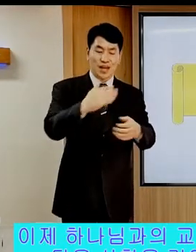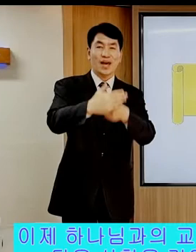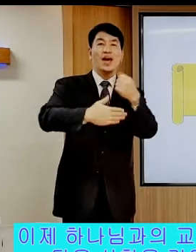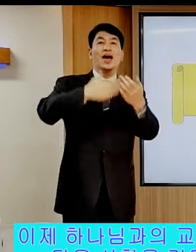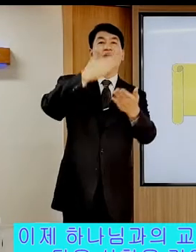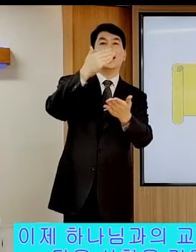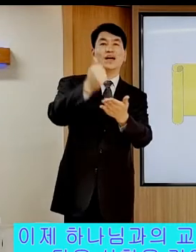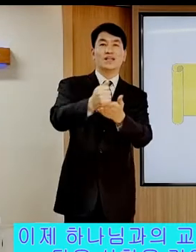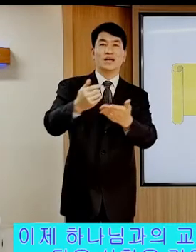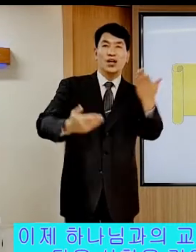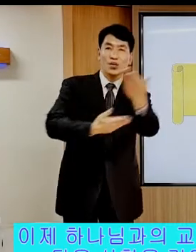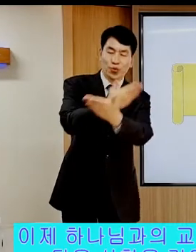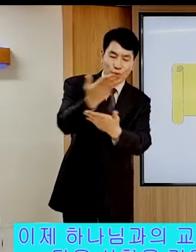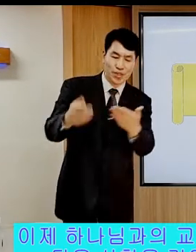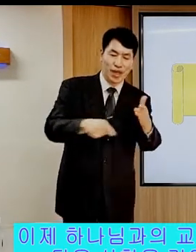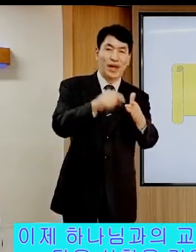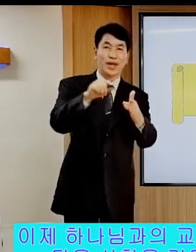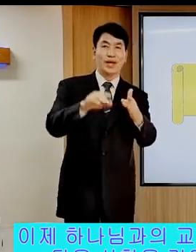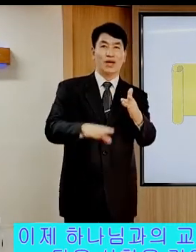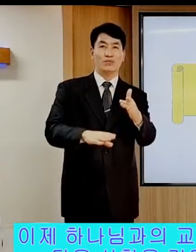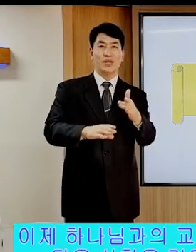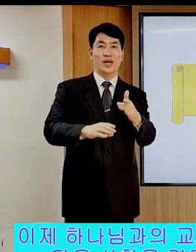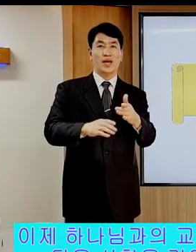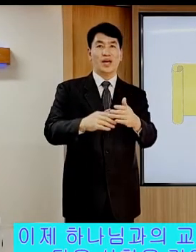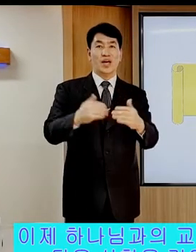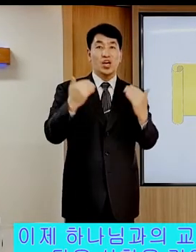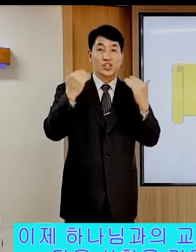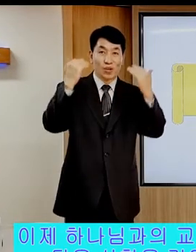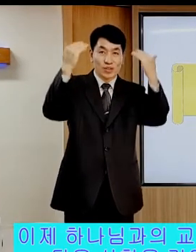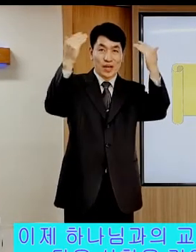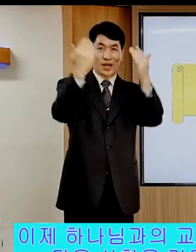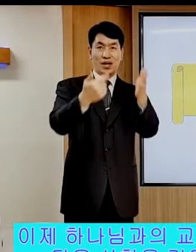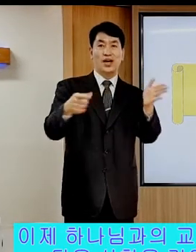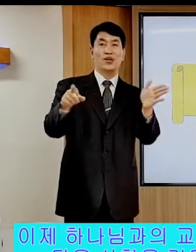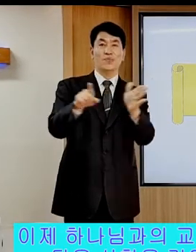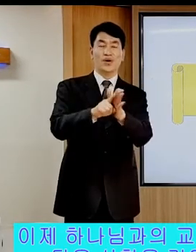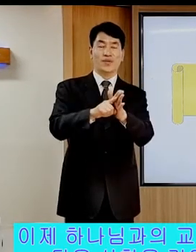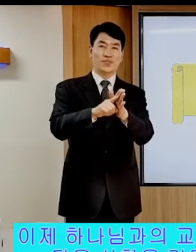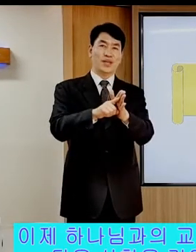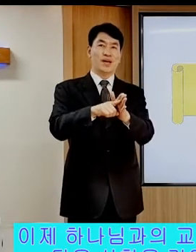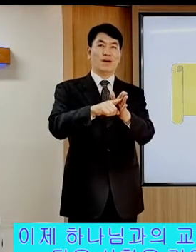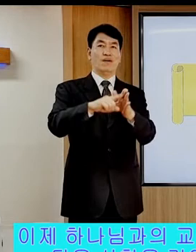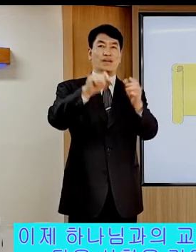이제 하나님과의 교제 가운데 성장하려면 다섯